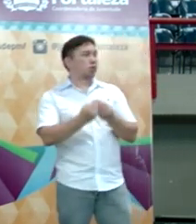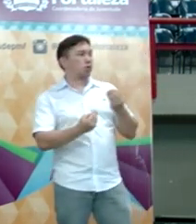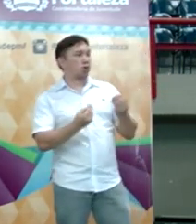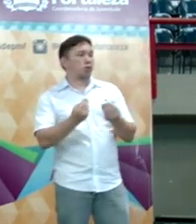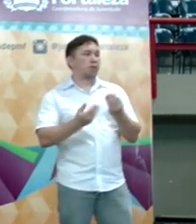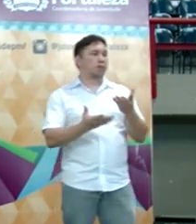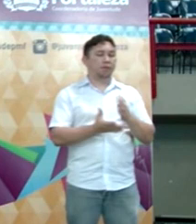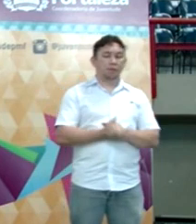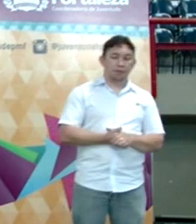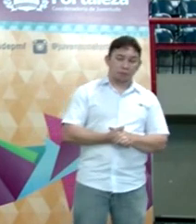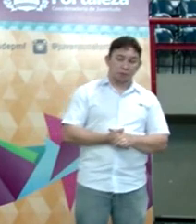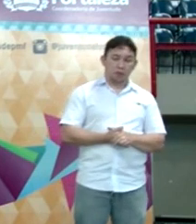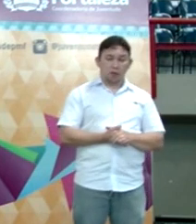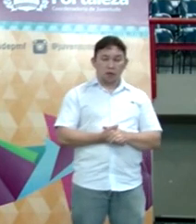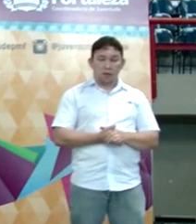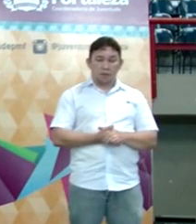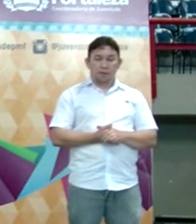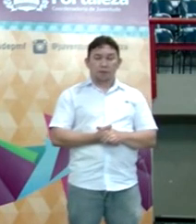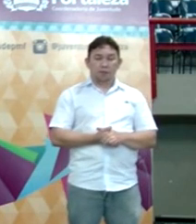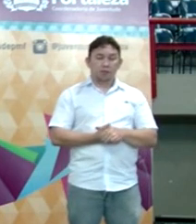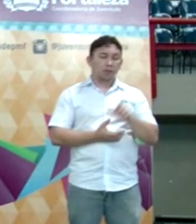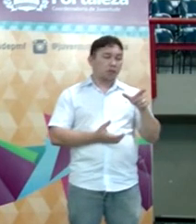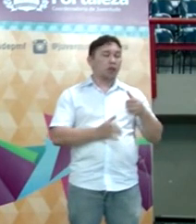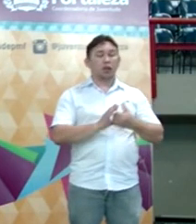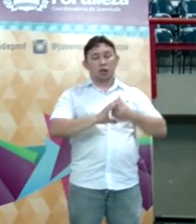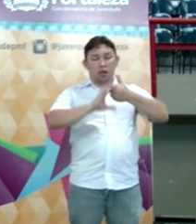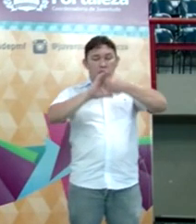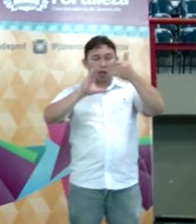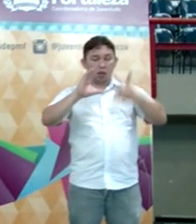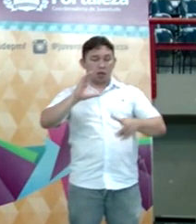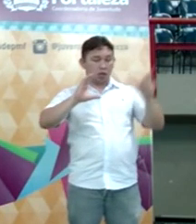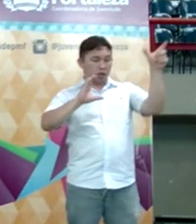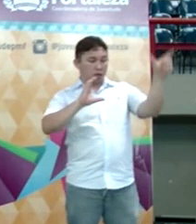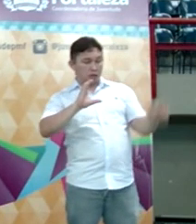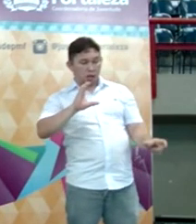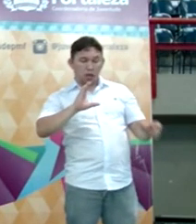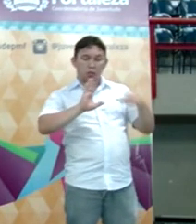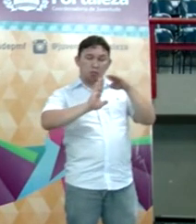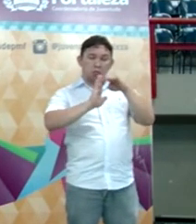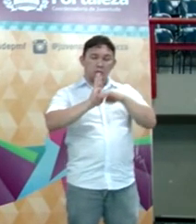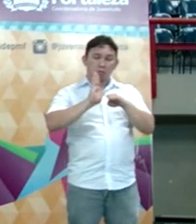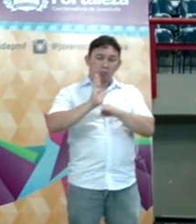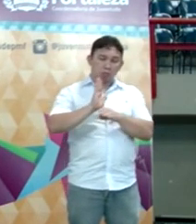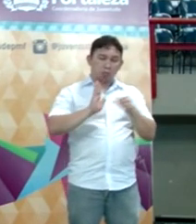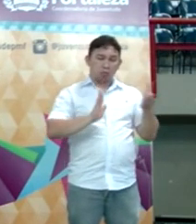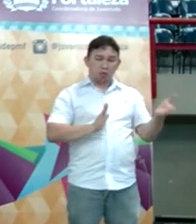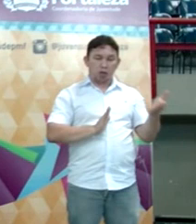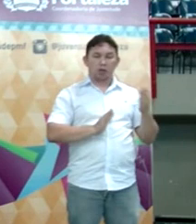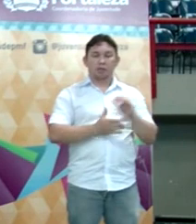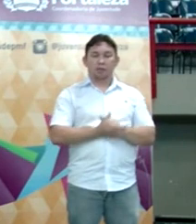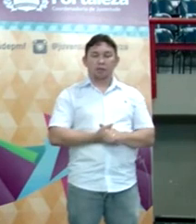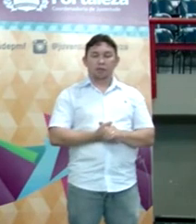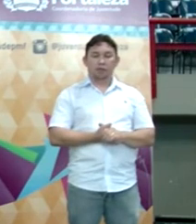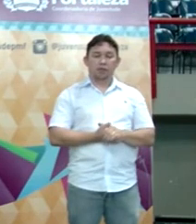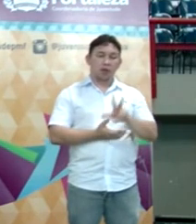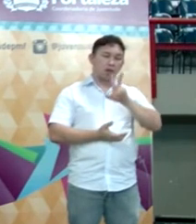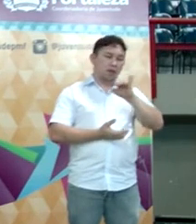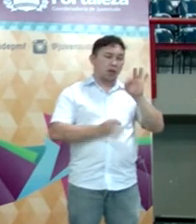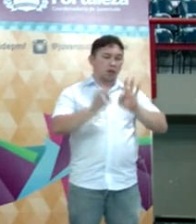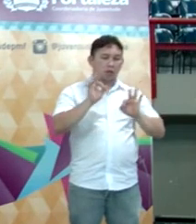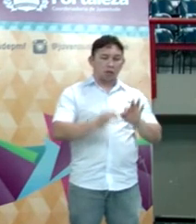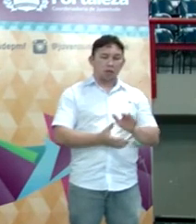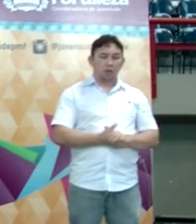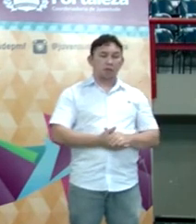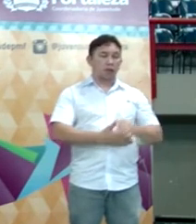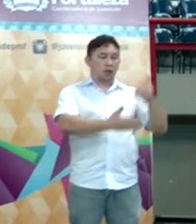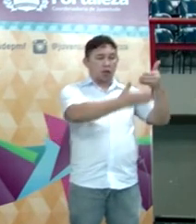vou fazer o seguinte, ó. Isso aqui são as características do candidato que nós já havíamos discutido anteriormente, tá certo? E aí vai ficar assim.